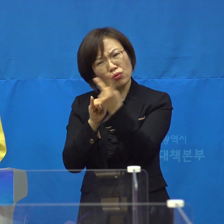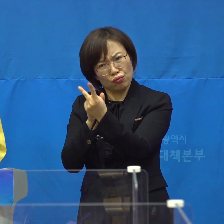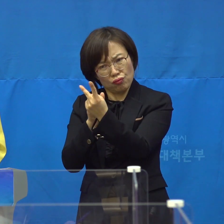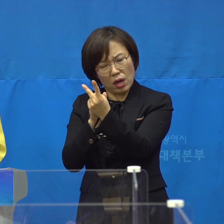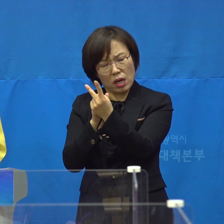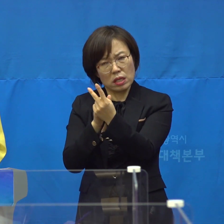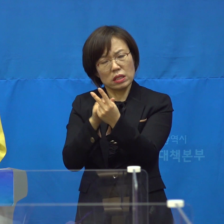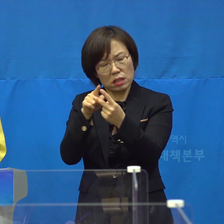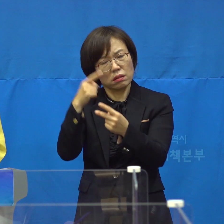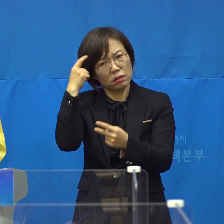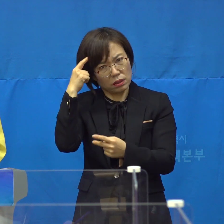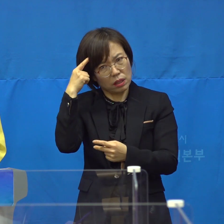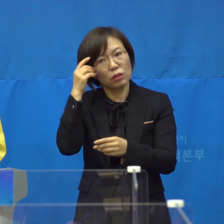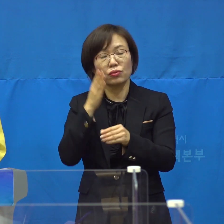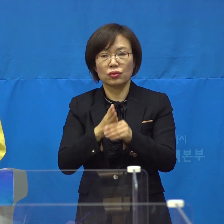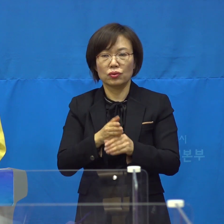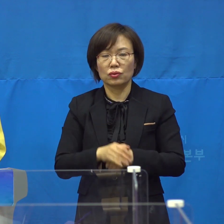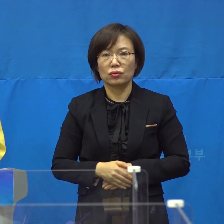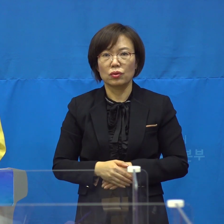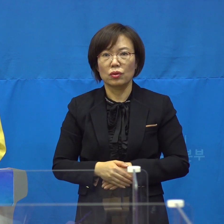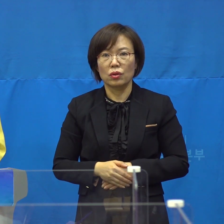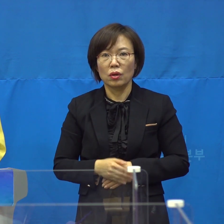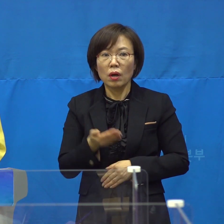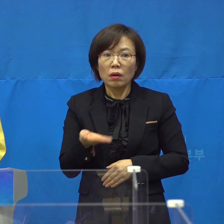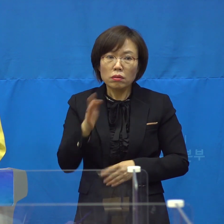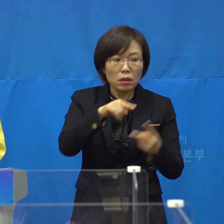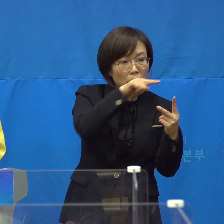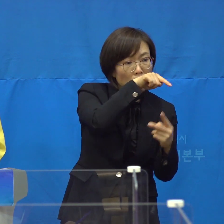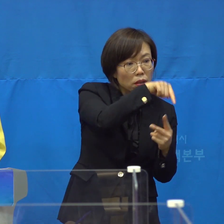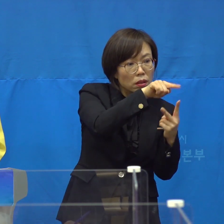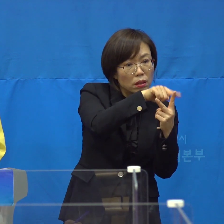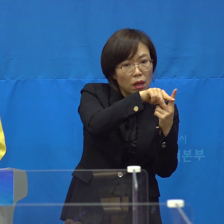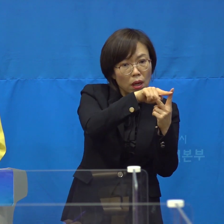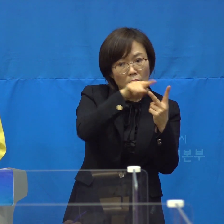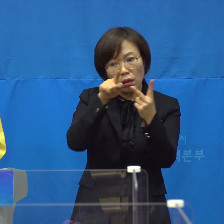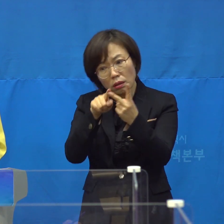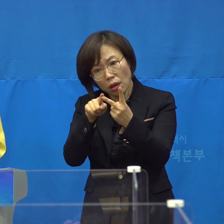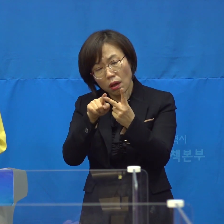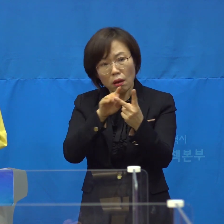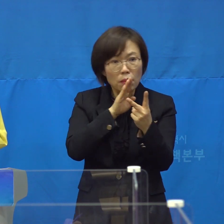가지 가능성을 배제할 수가 없습니다. 그런데 어느 게